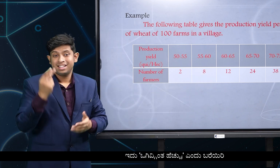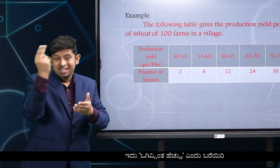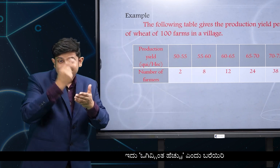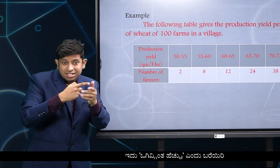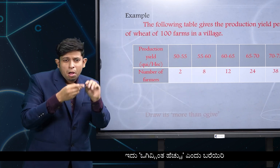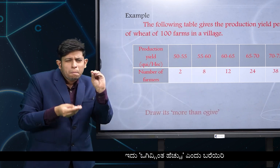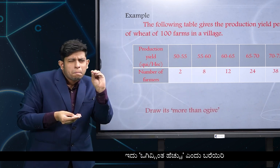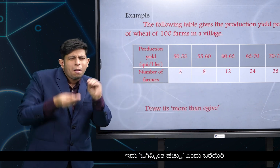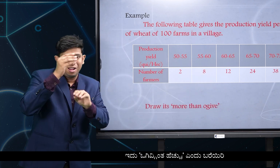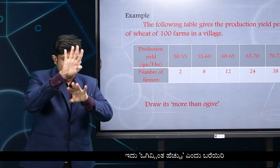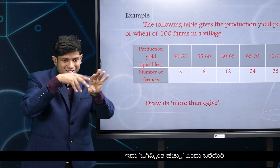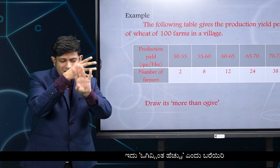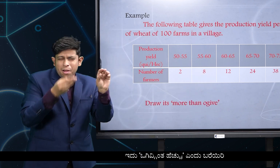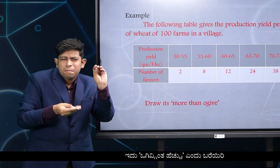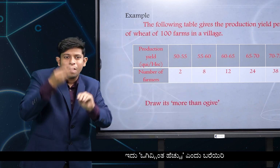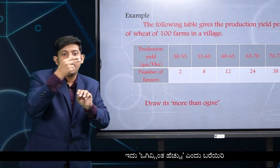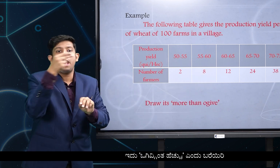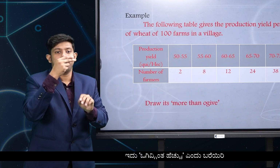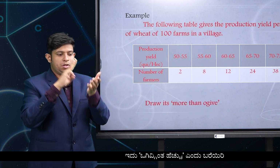ಇದು ಒಗ್ಗುವಿಗಿಂತ ಹೆಚ್ಚು ಎಂದು ಬರೆಯಿರಿ.